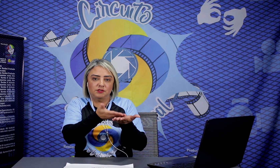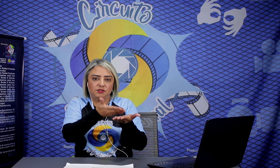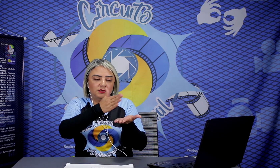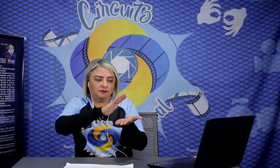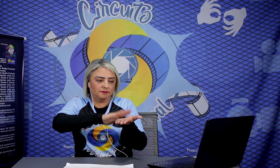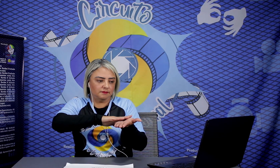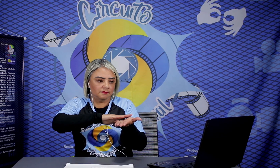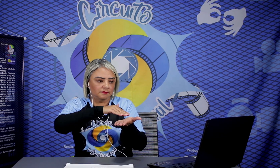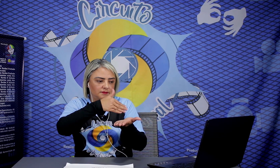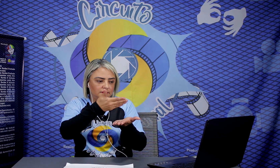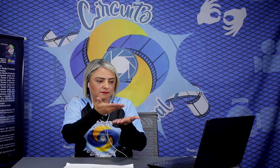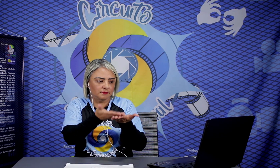Intérprete.